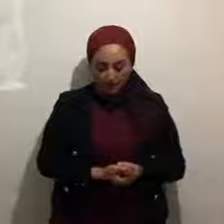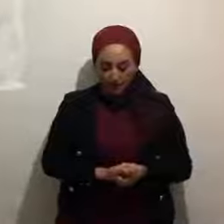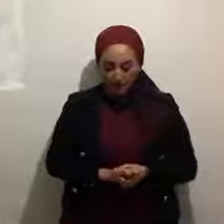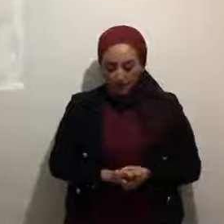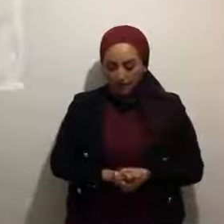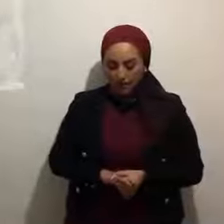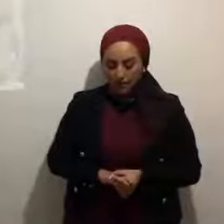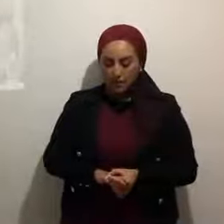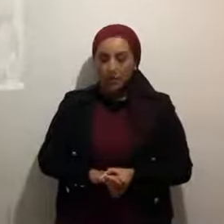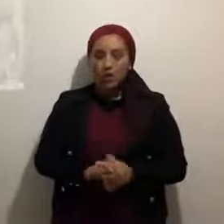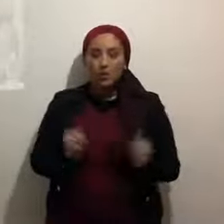Con un solo descuido,